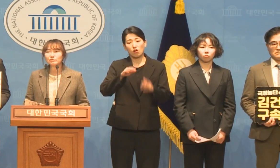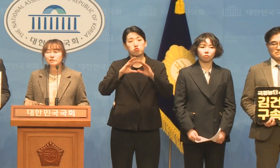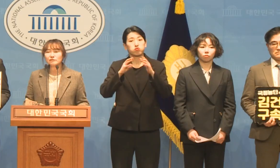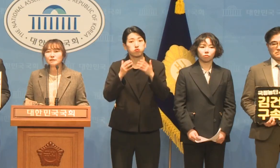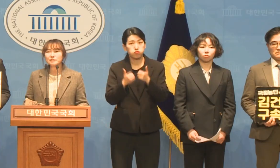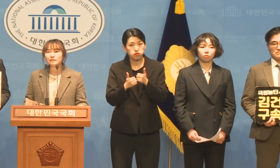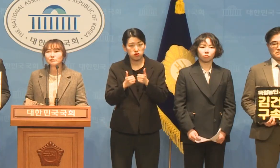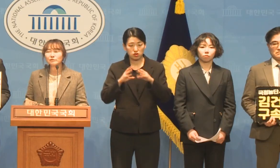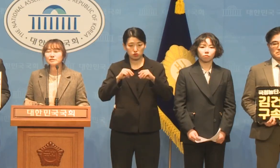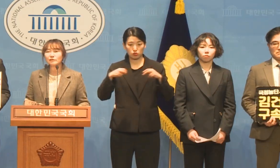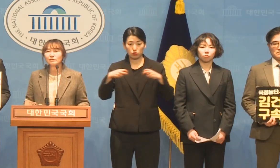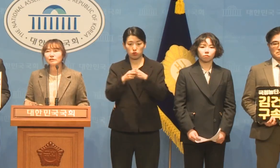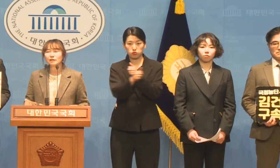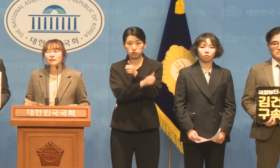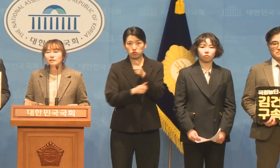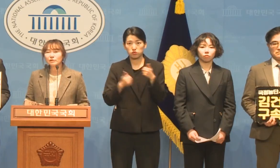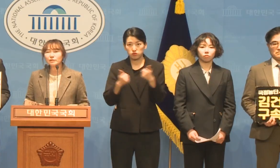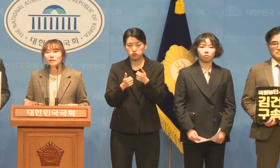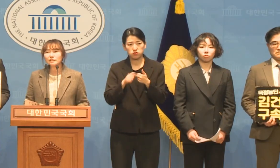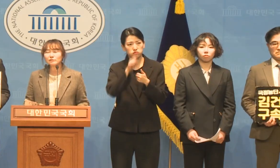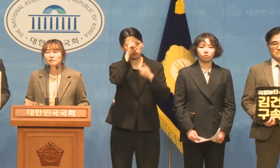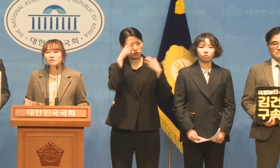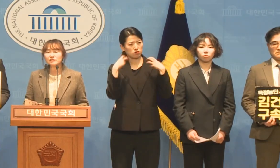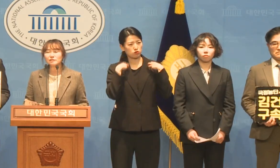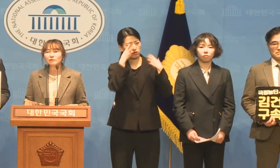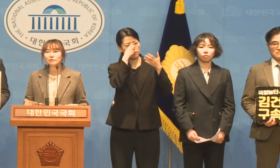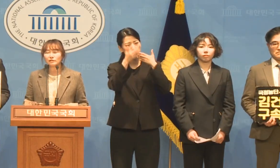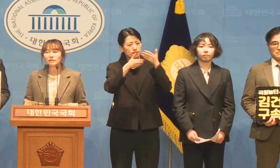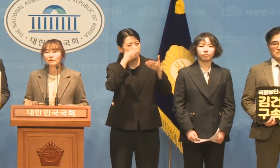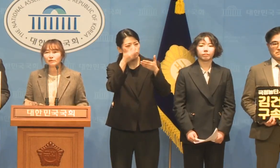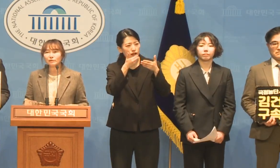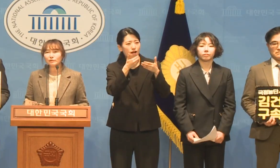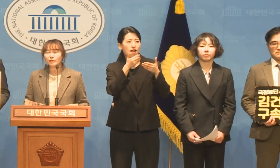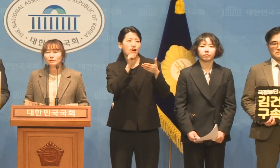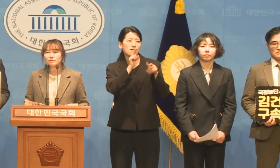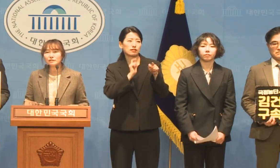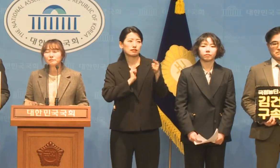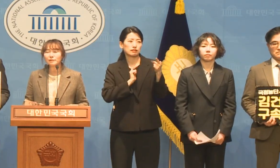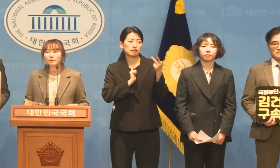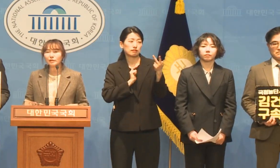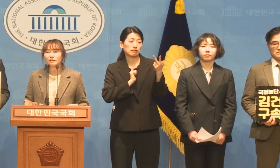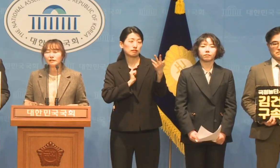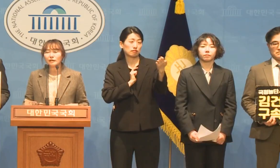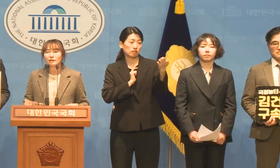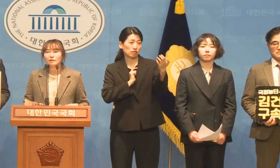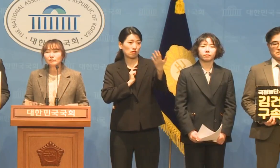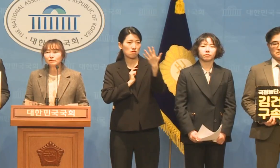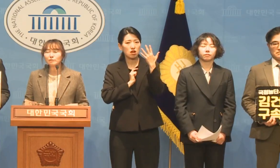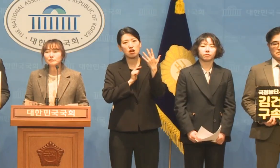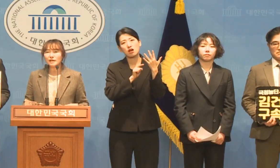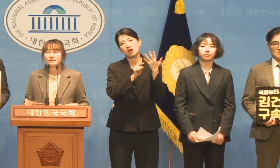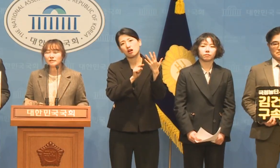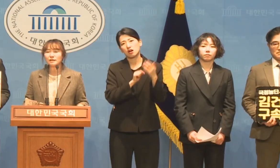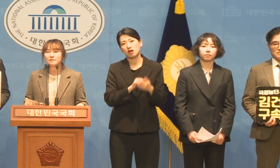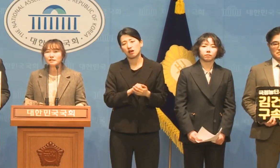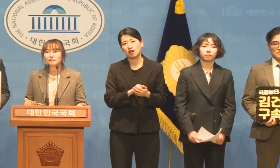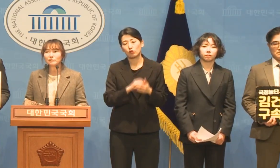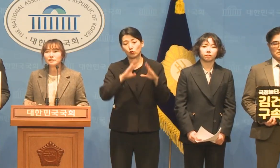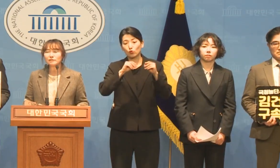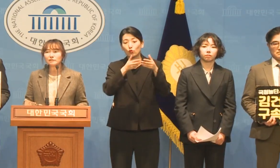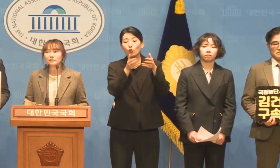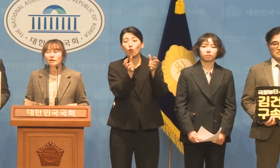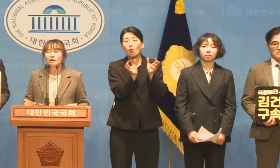국토위 국정감사를 통해서 의혹이 하나둘 진실로 드러났고 또 최근 발표된 국토부 자체